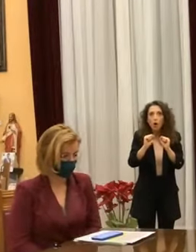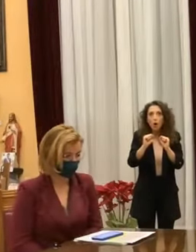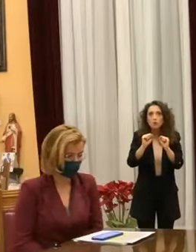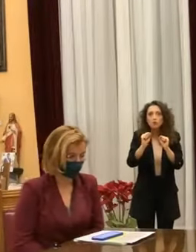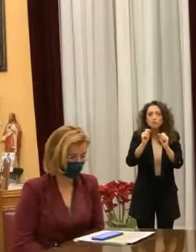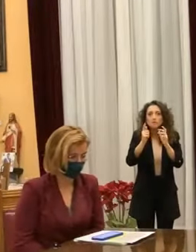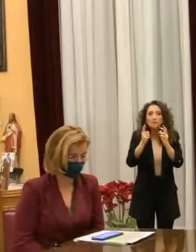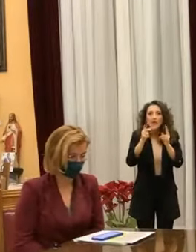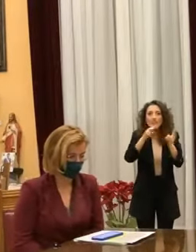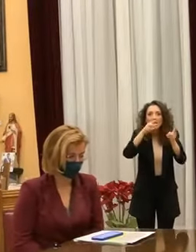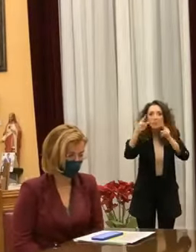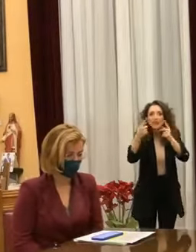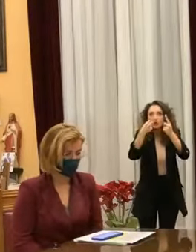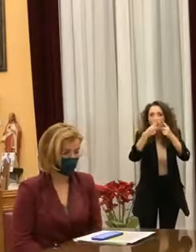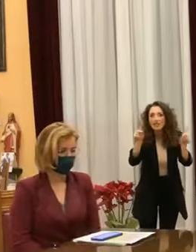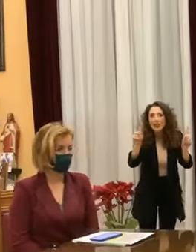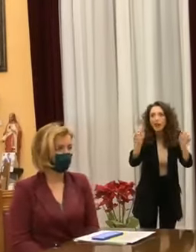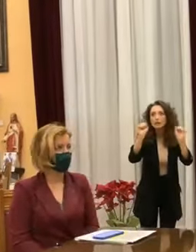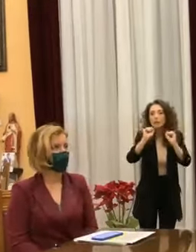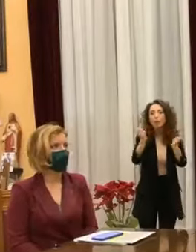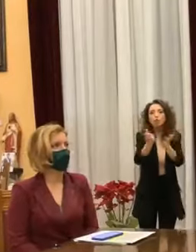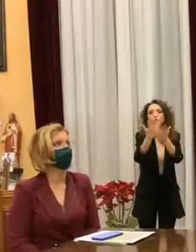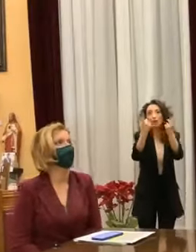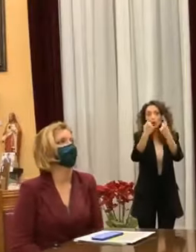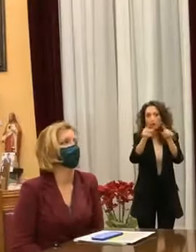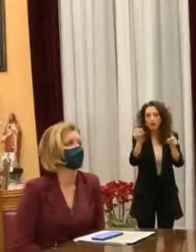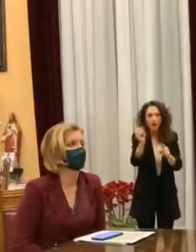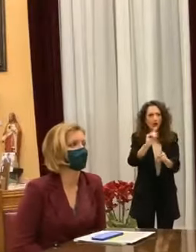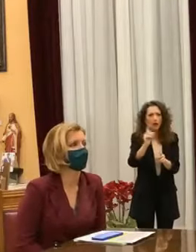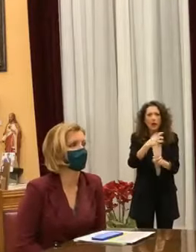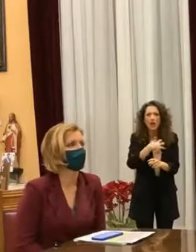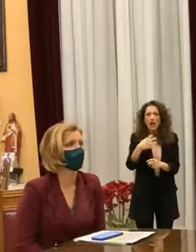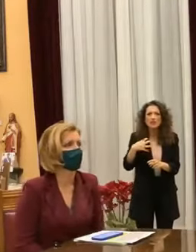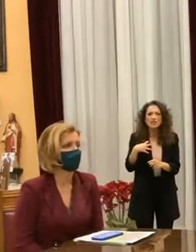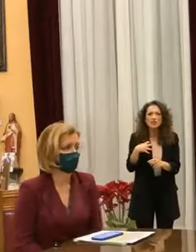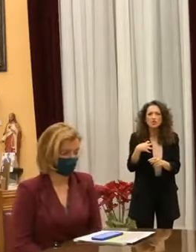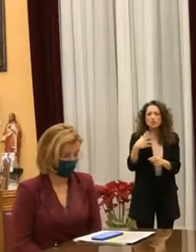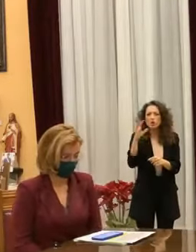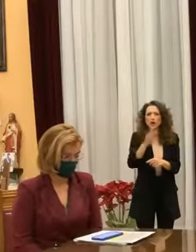dicendo il direttore generale dell'assessorato regionale alla sanità, ragazzi.